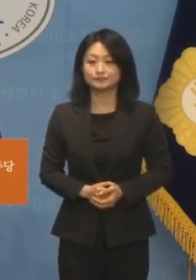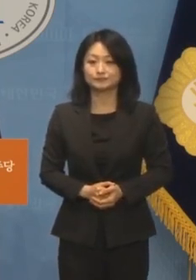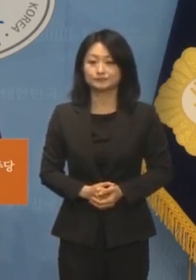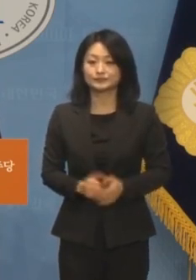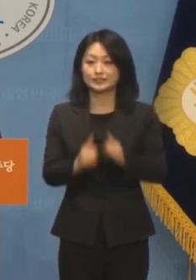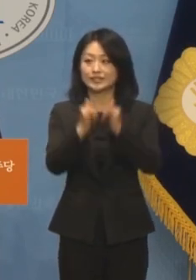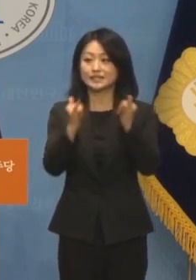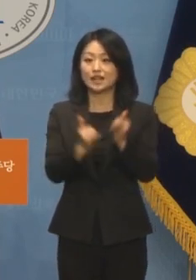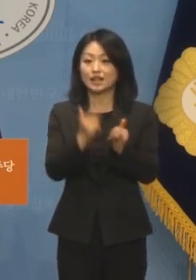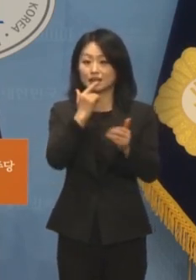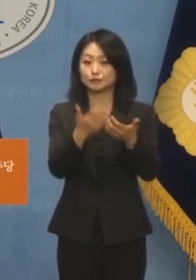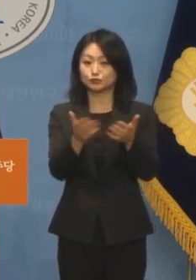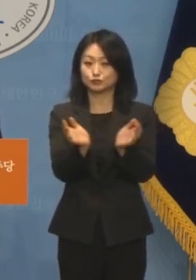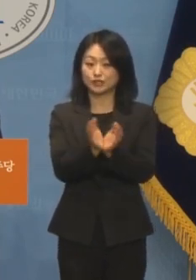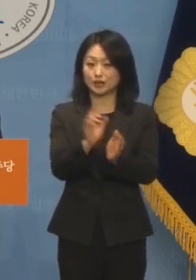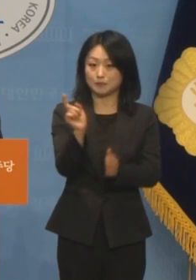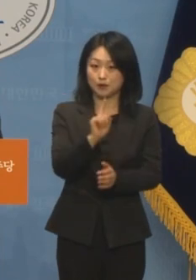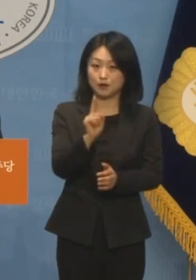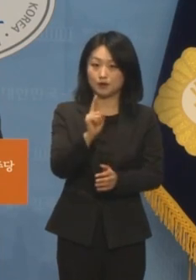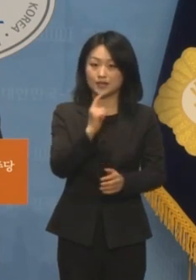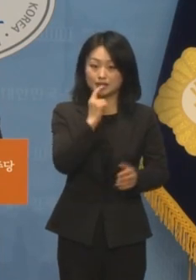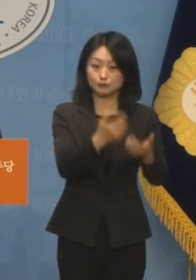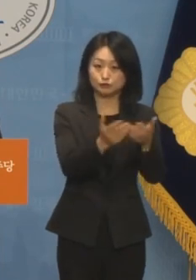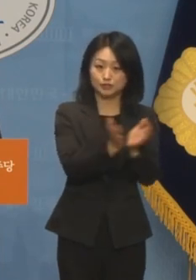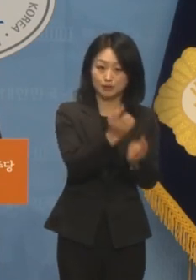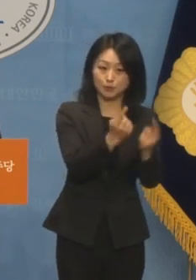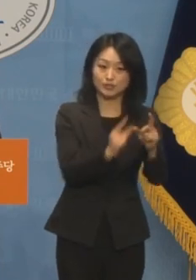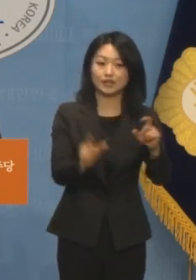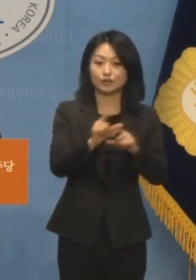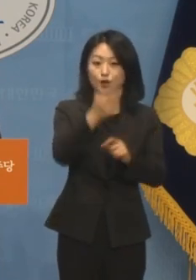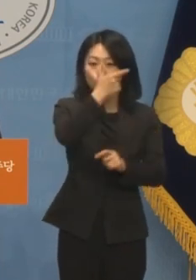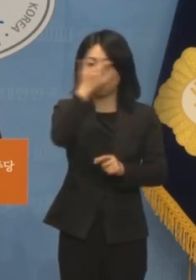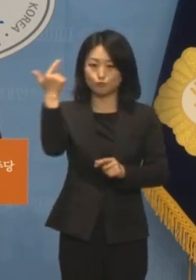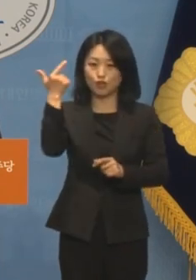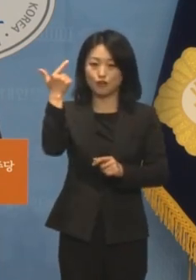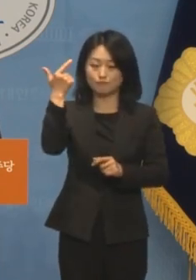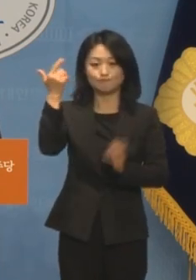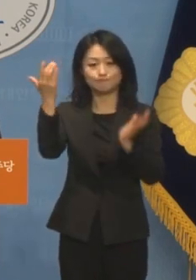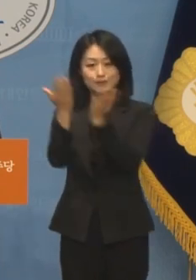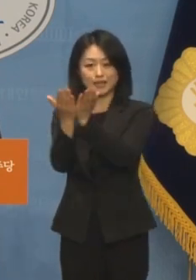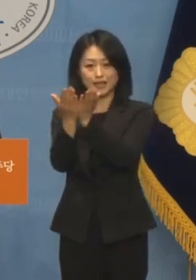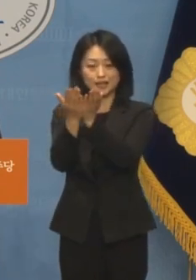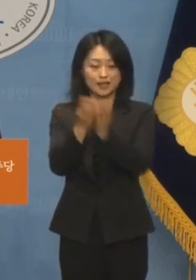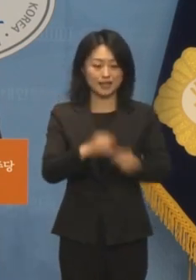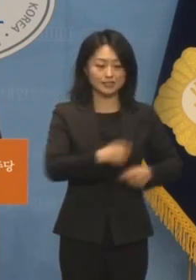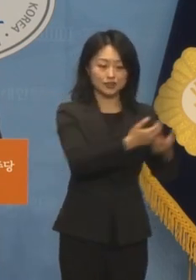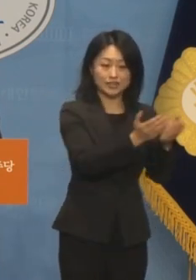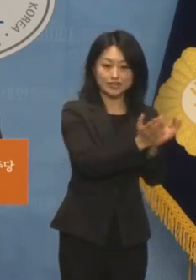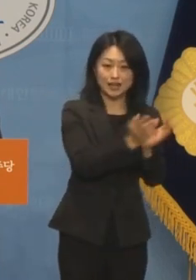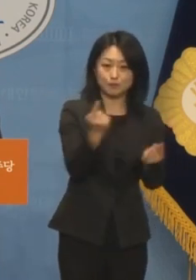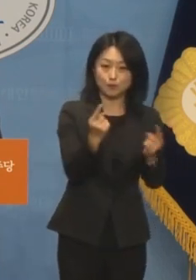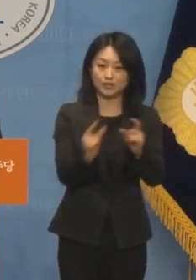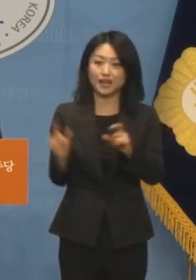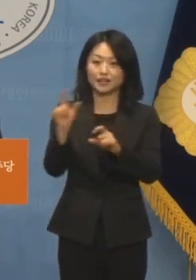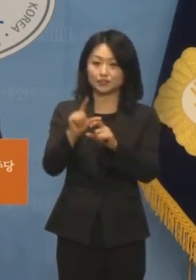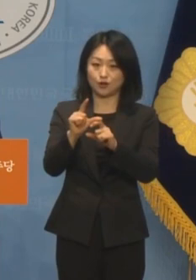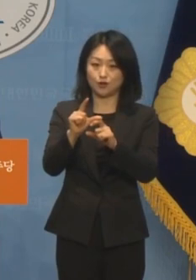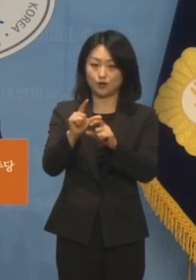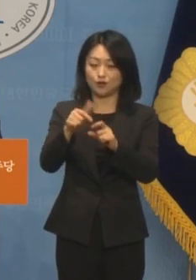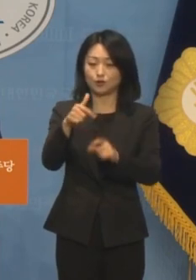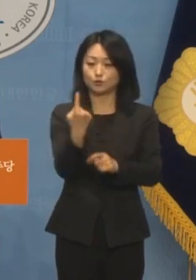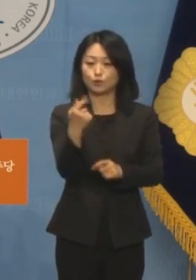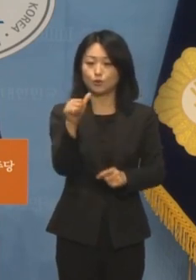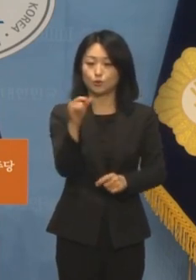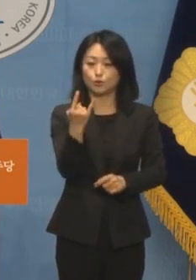사회민주당은 민주당보다 노무현답게, 정의당보다 노회찬답게라는 슬로건을 가지고 출발한